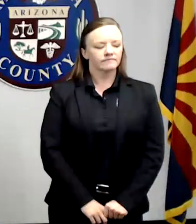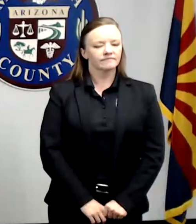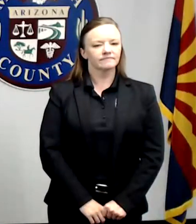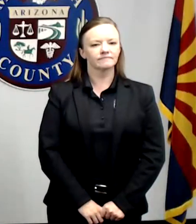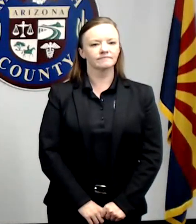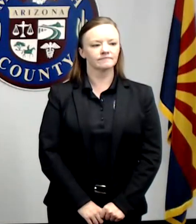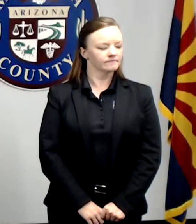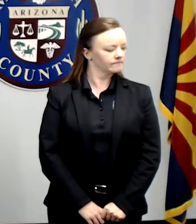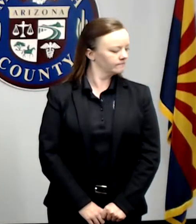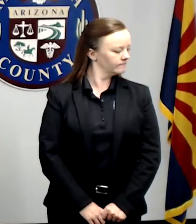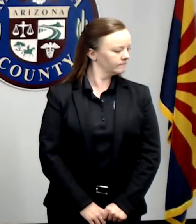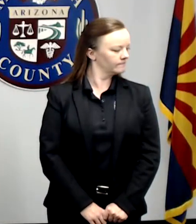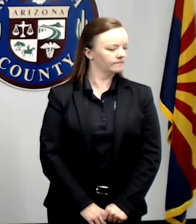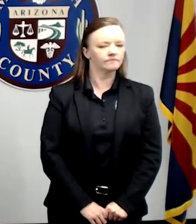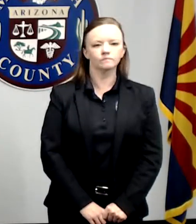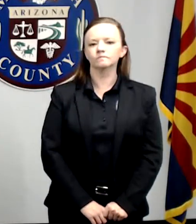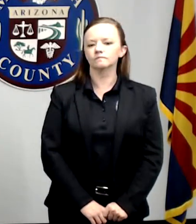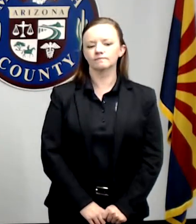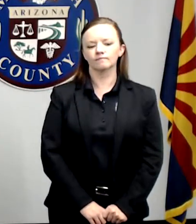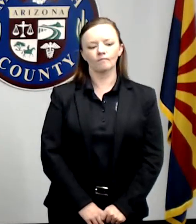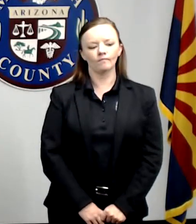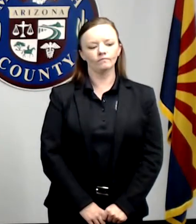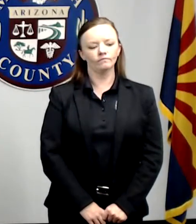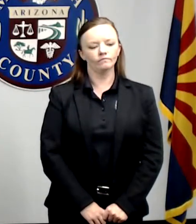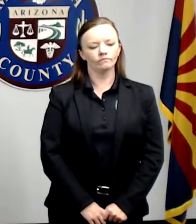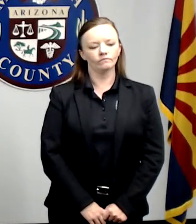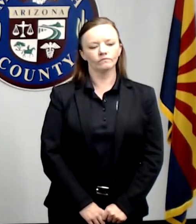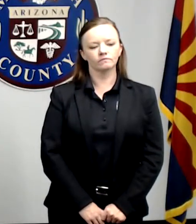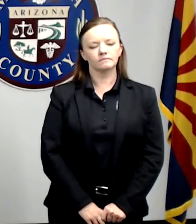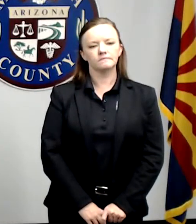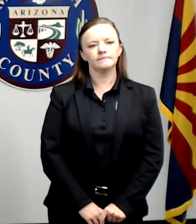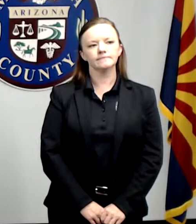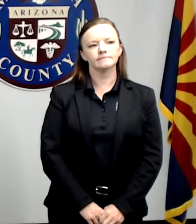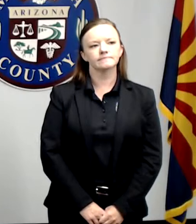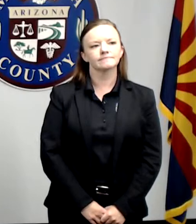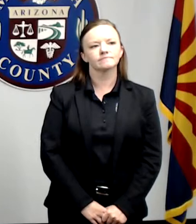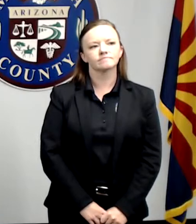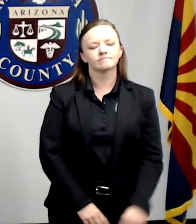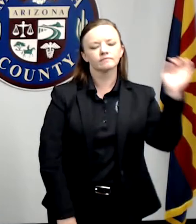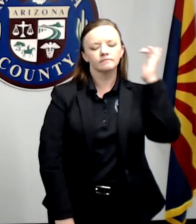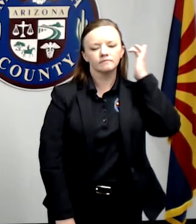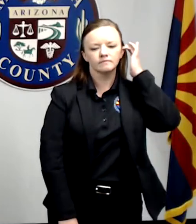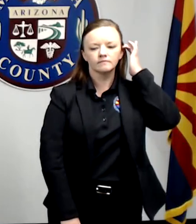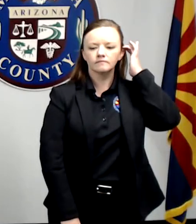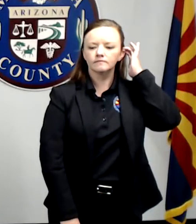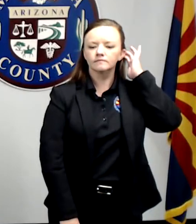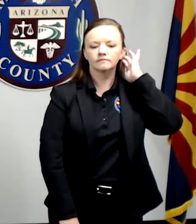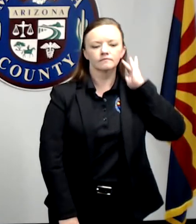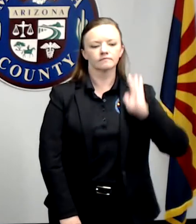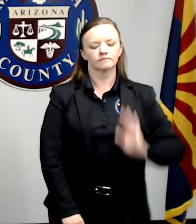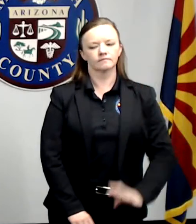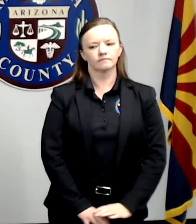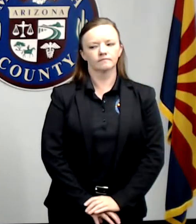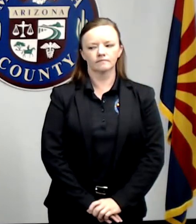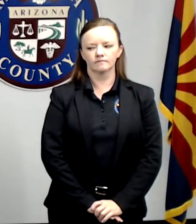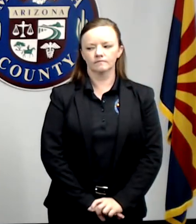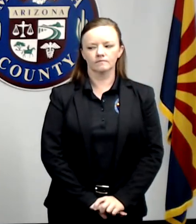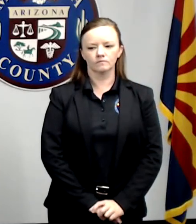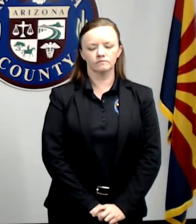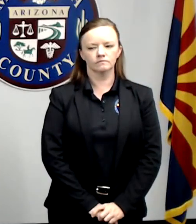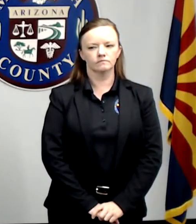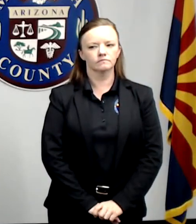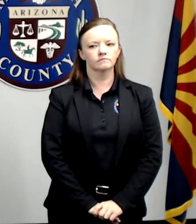contactadas por salud pública para hacerse la investigación en caso de COVID-19? Y la respuesta es que por mucho tiempo antes